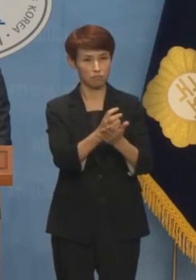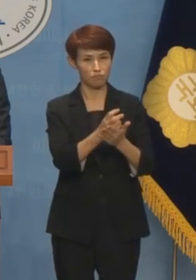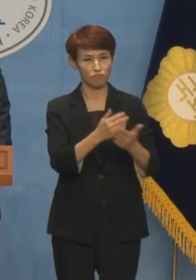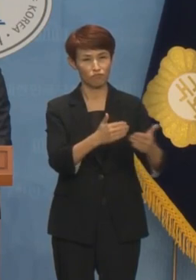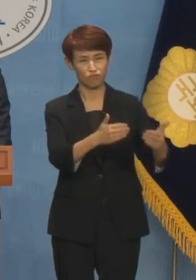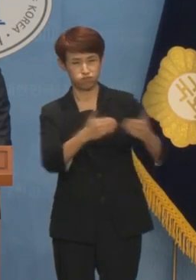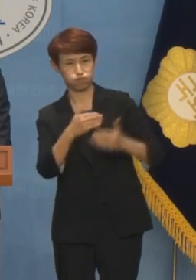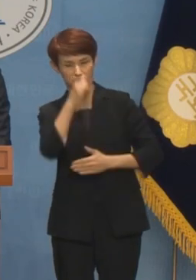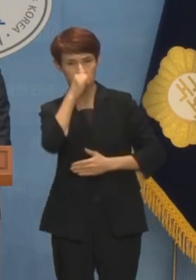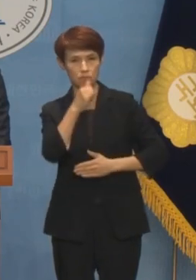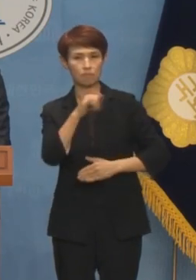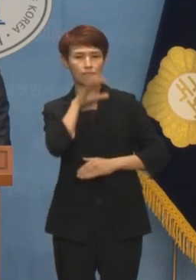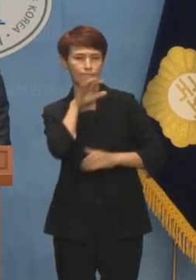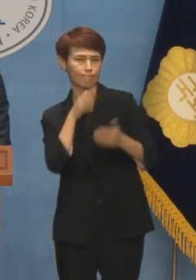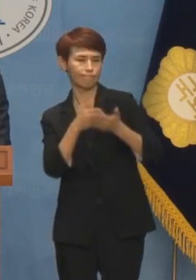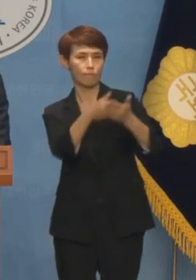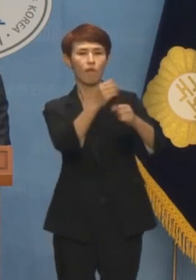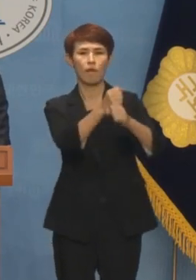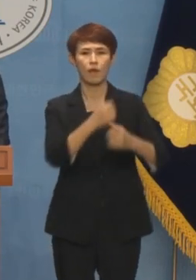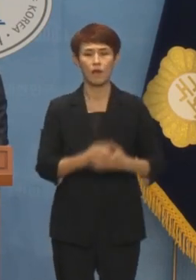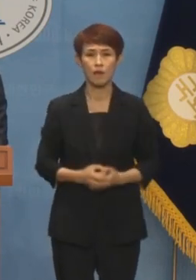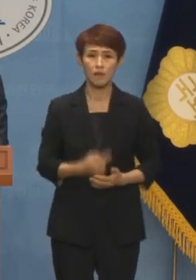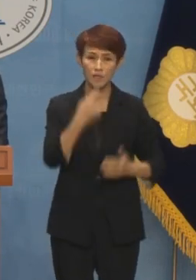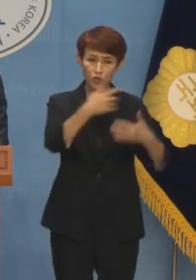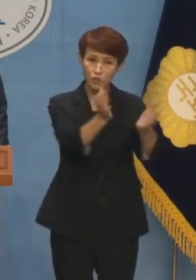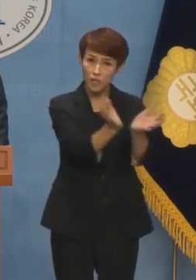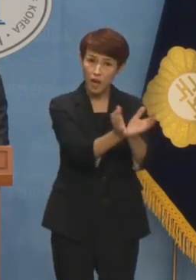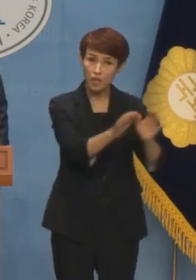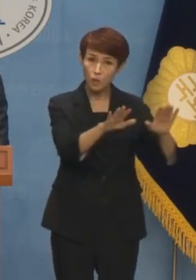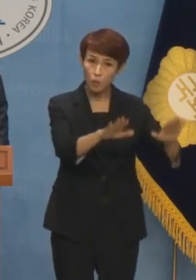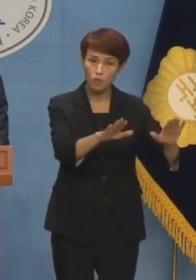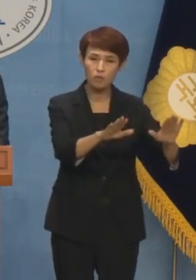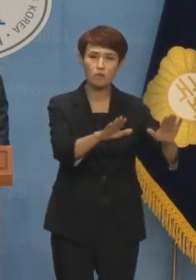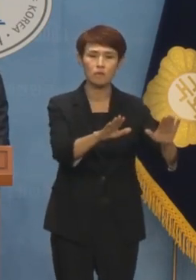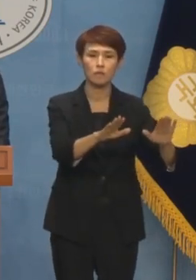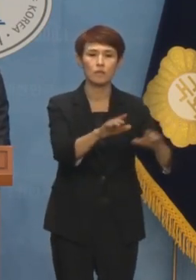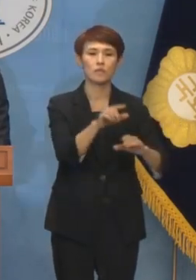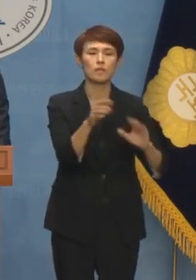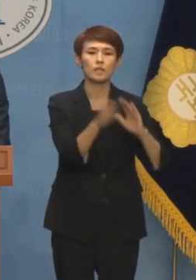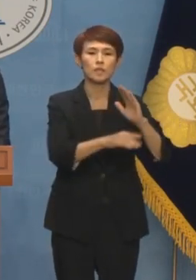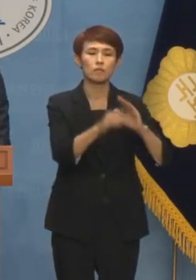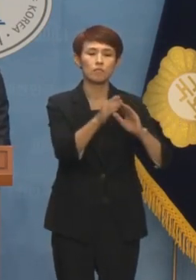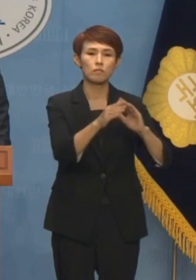강력 규탄합니다. 민주당이 오늘 정무위 전체회의에서